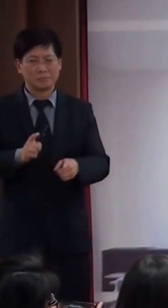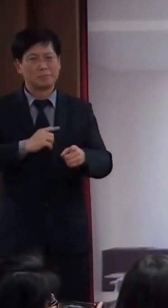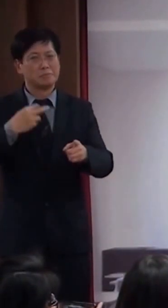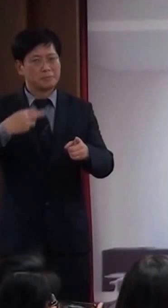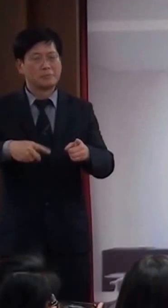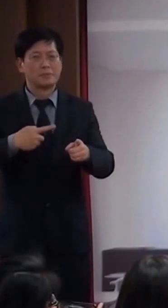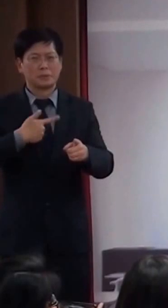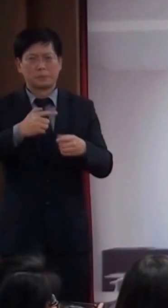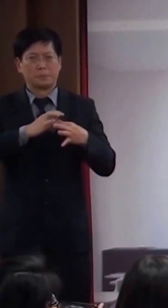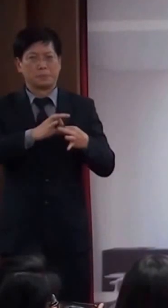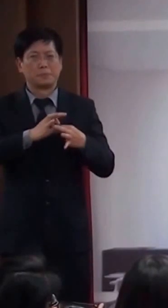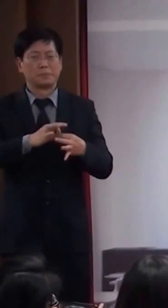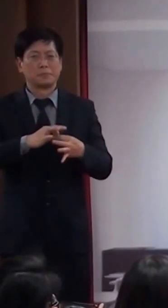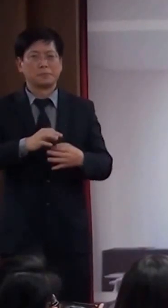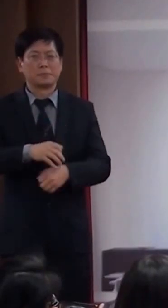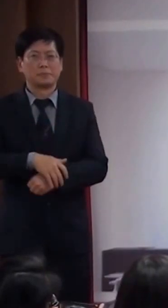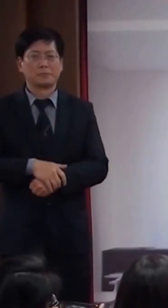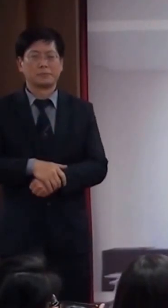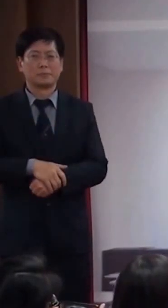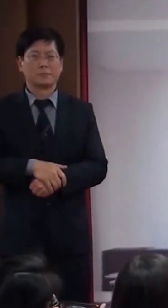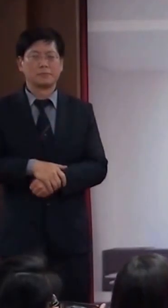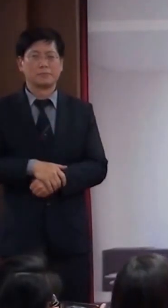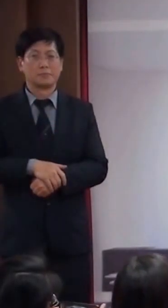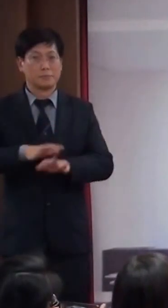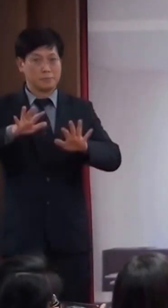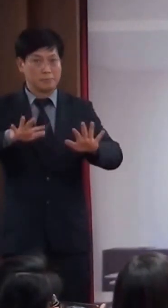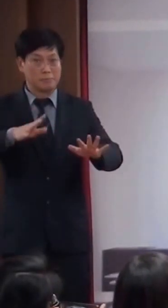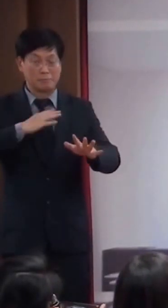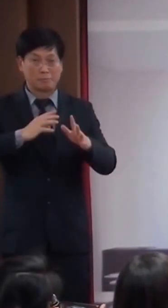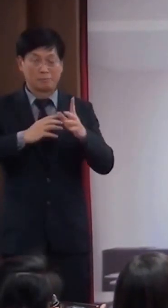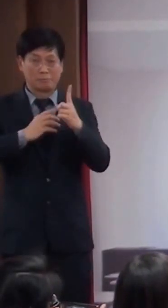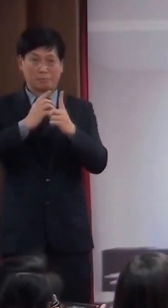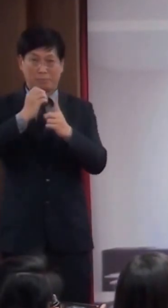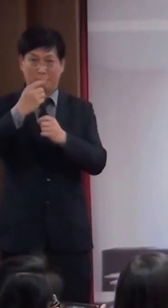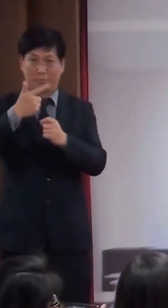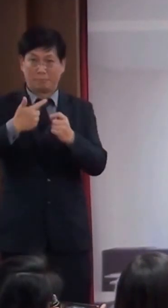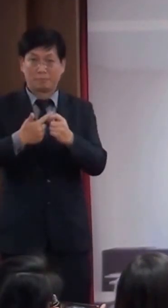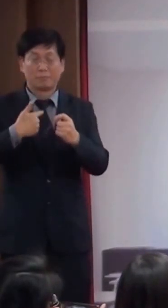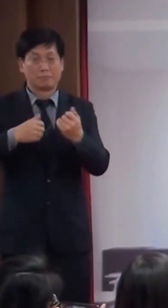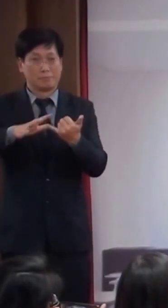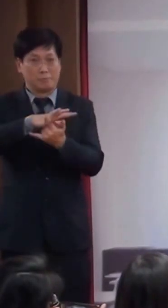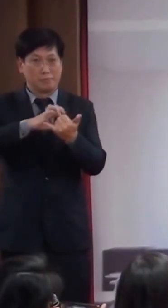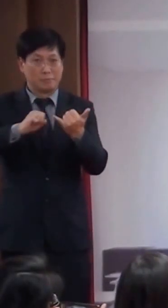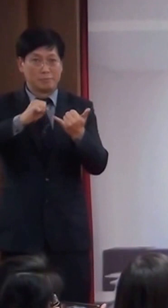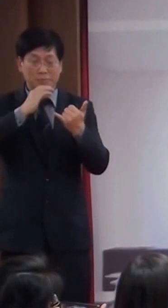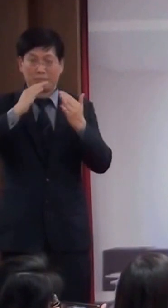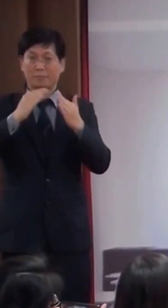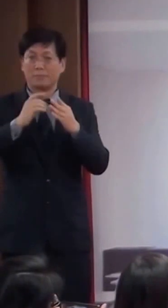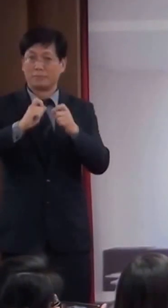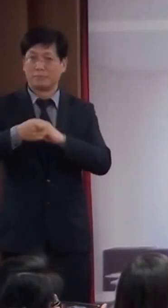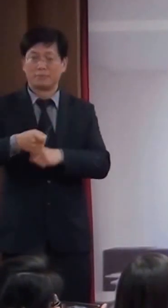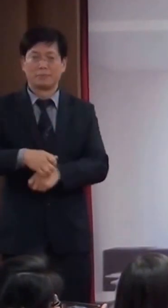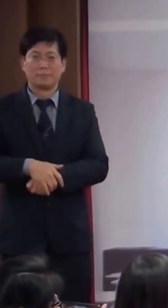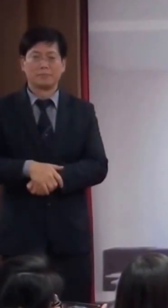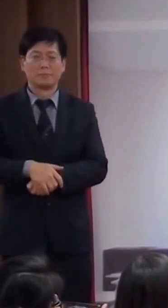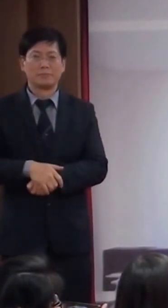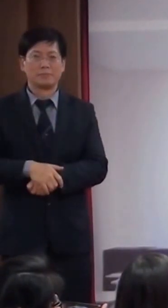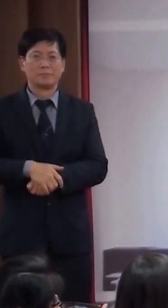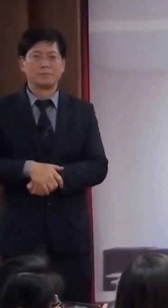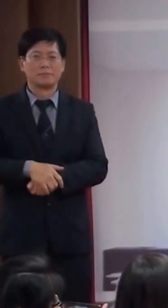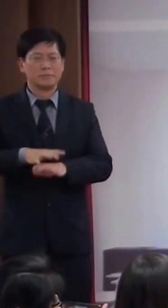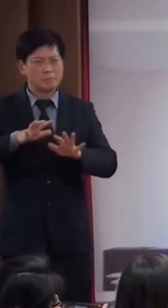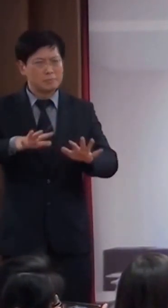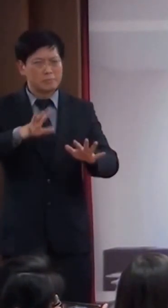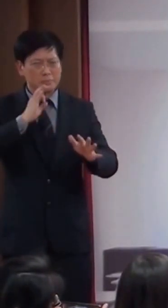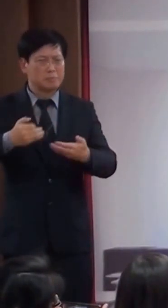也蛮会关心的，就是说这一次106年全国这个房屋税全国的